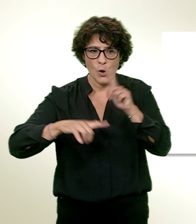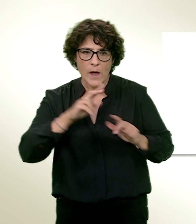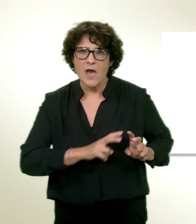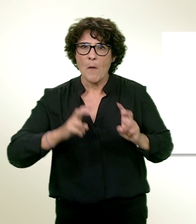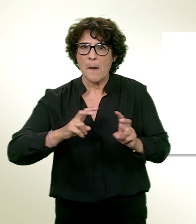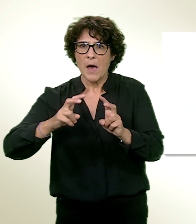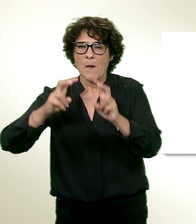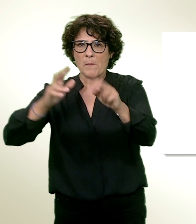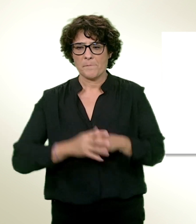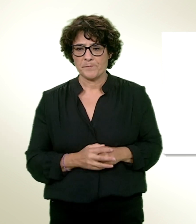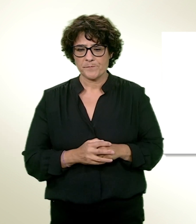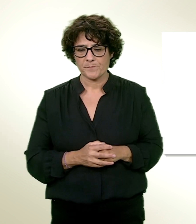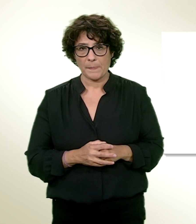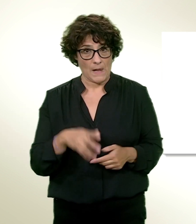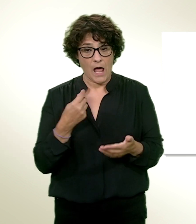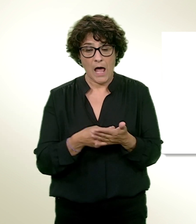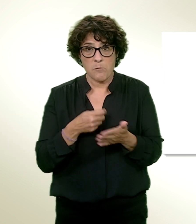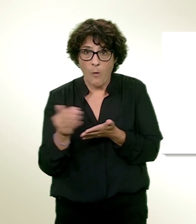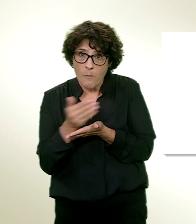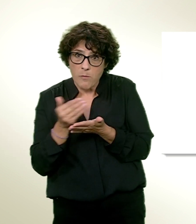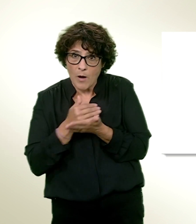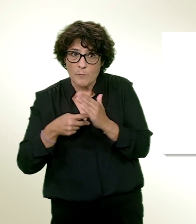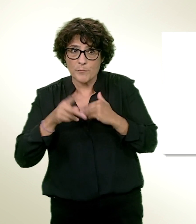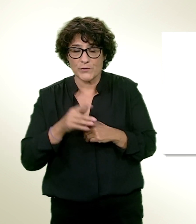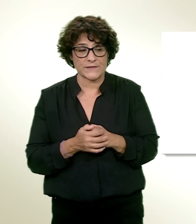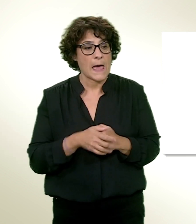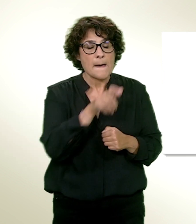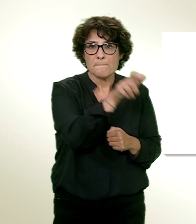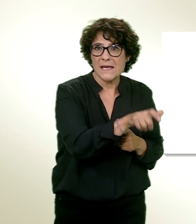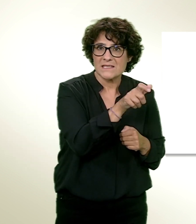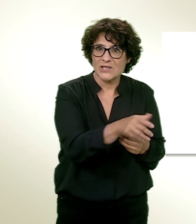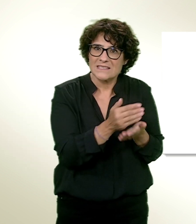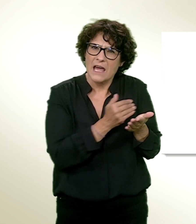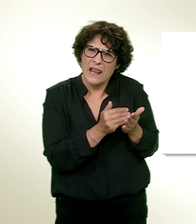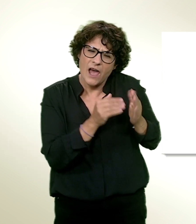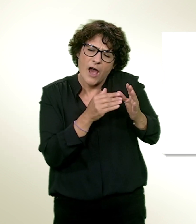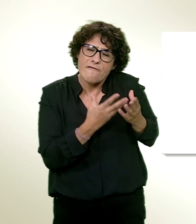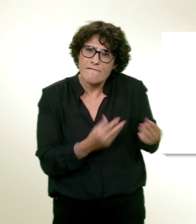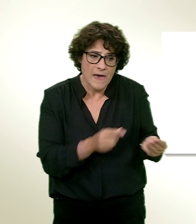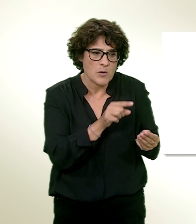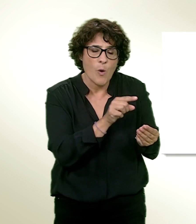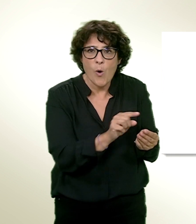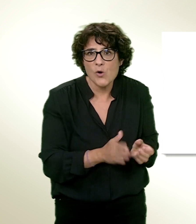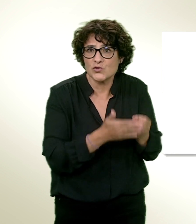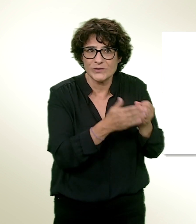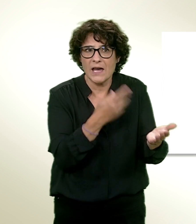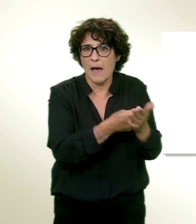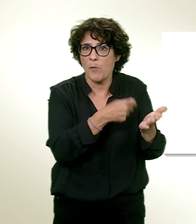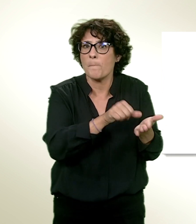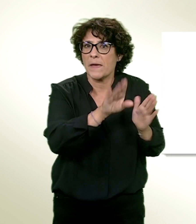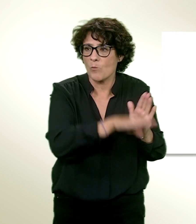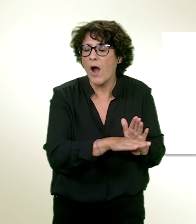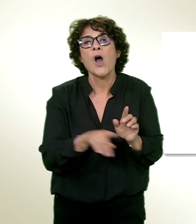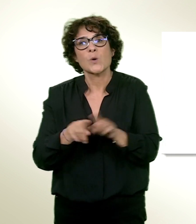fiscales supplémentaires permettraient d'abaisser les impôts des groupes de personnes ayant de faibles revenus et de renforcer le service public, notamment par